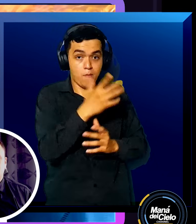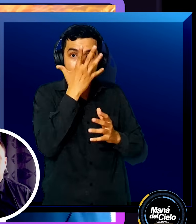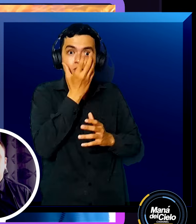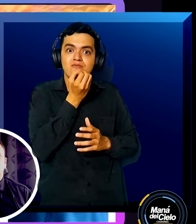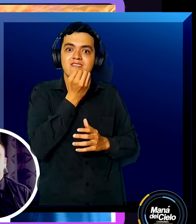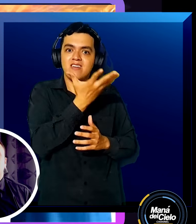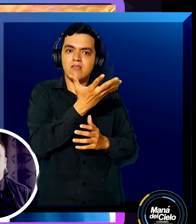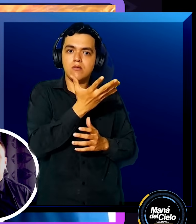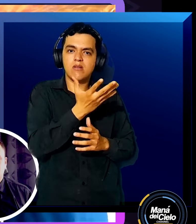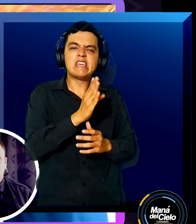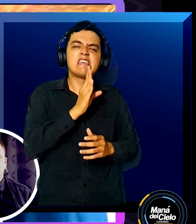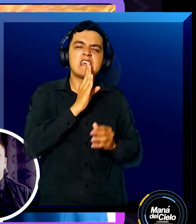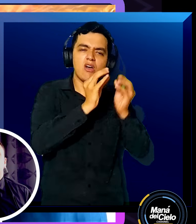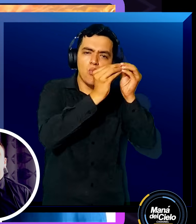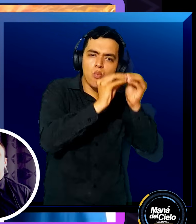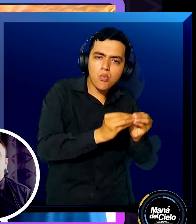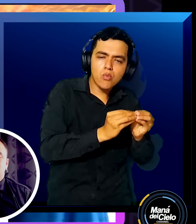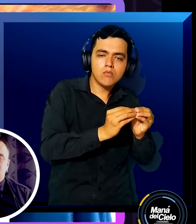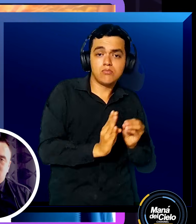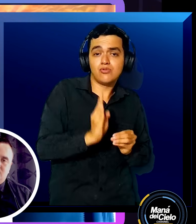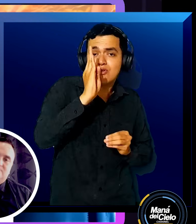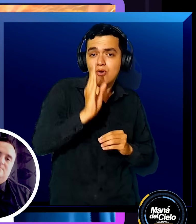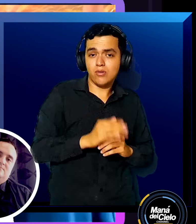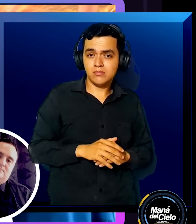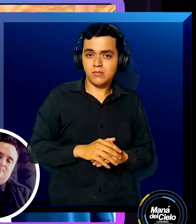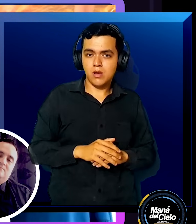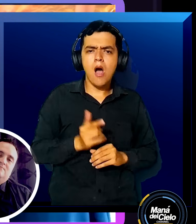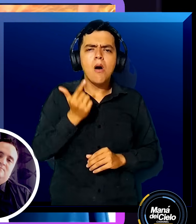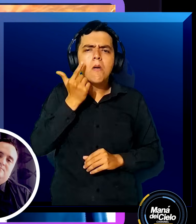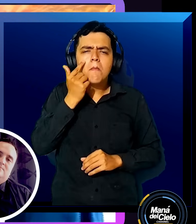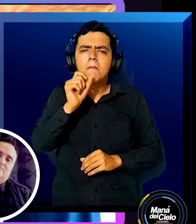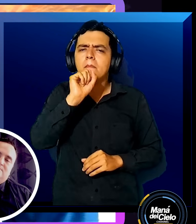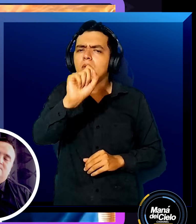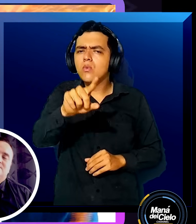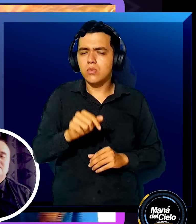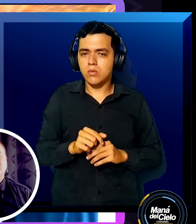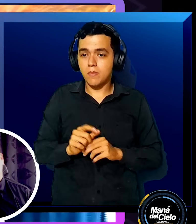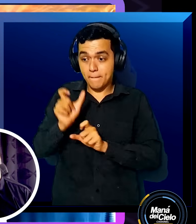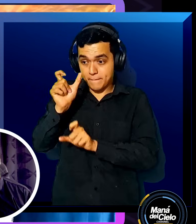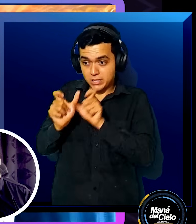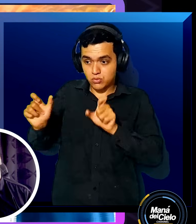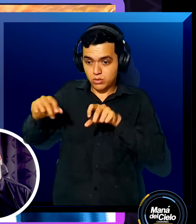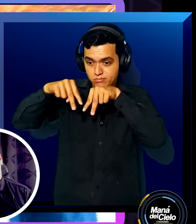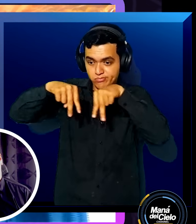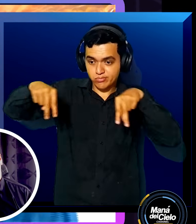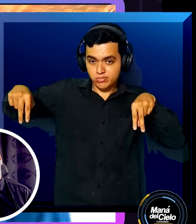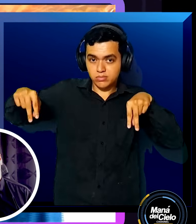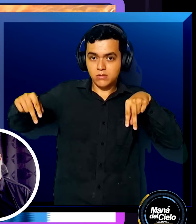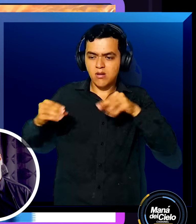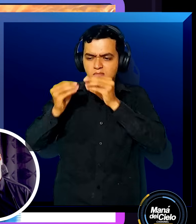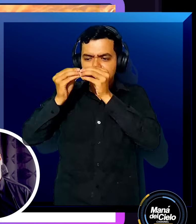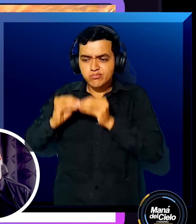hoy tenemos el Padre perfecto del mundo que se llama Jesús.